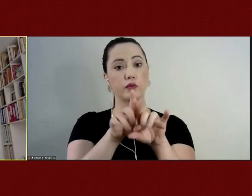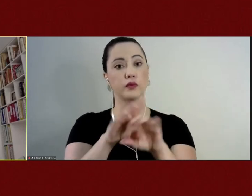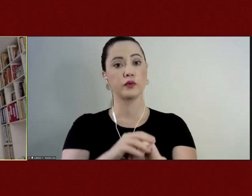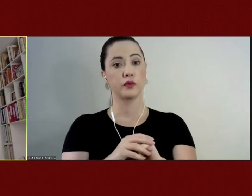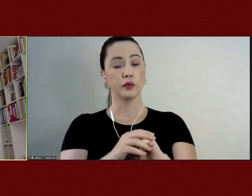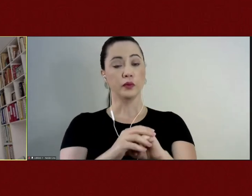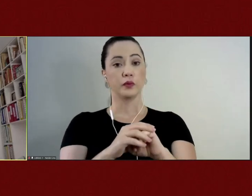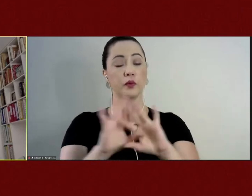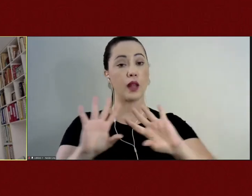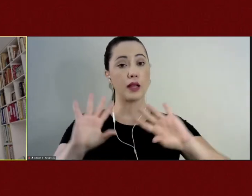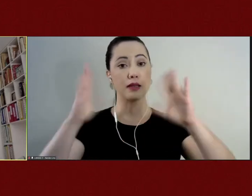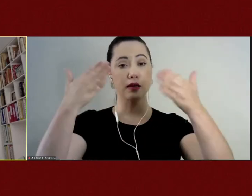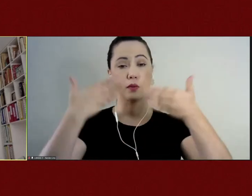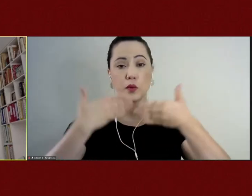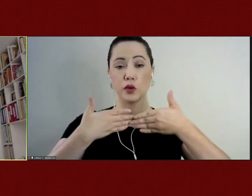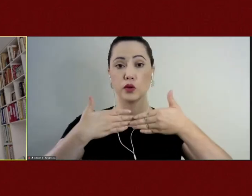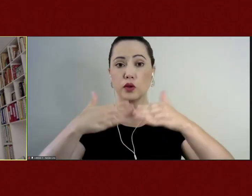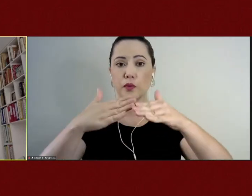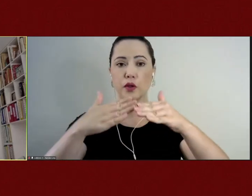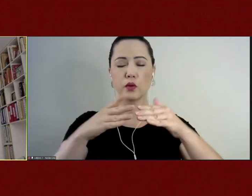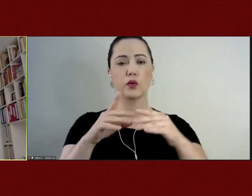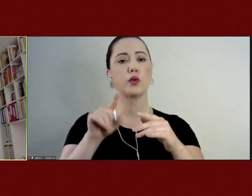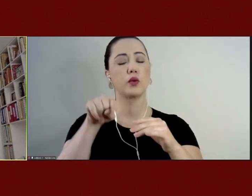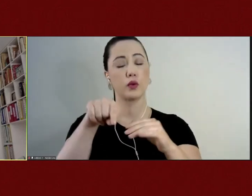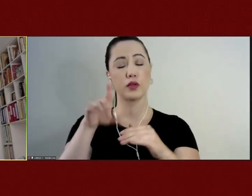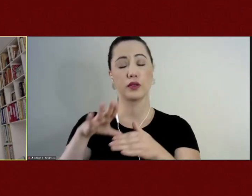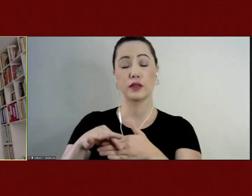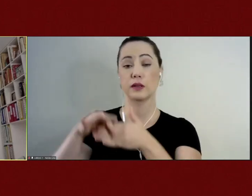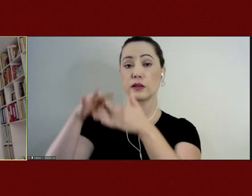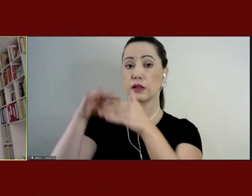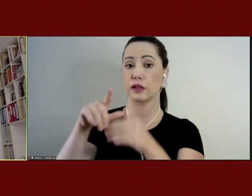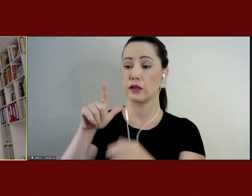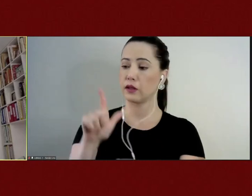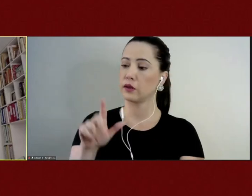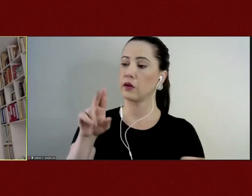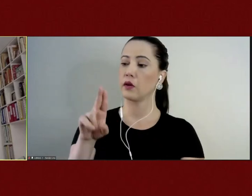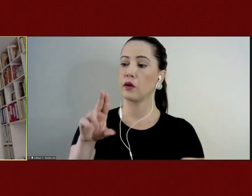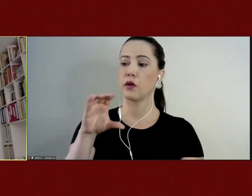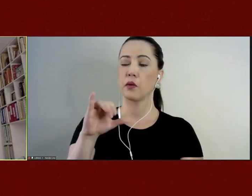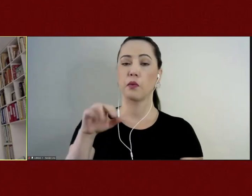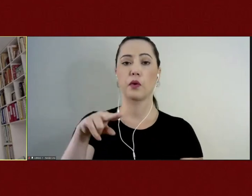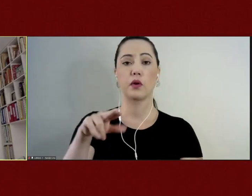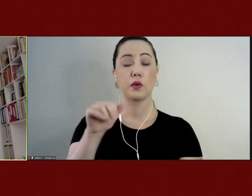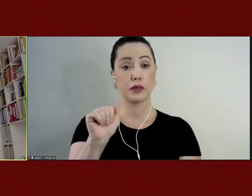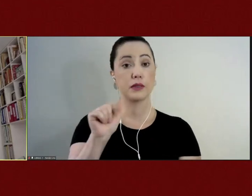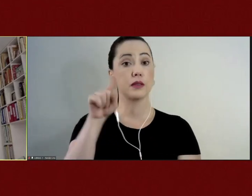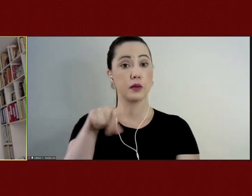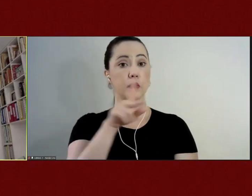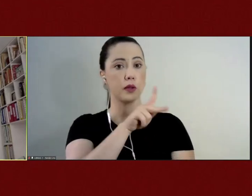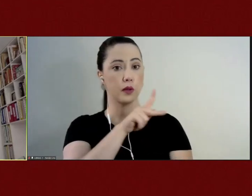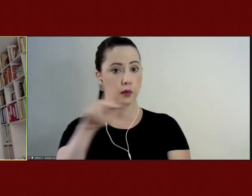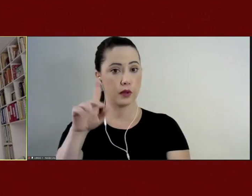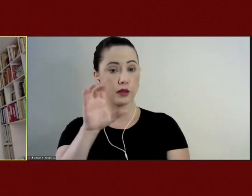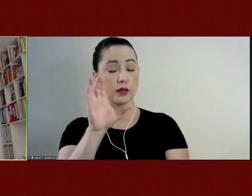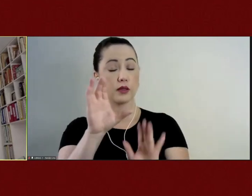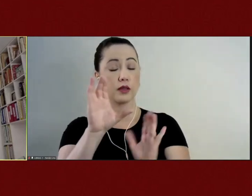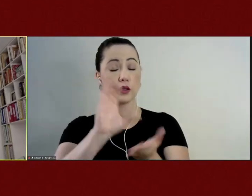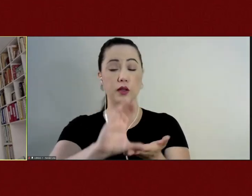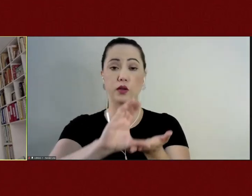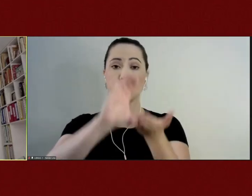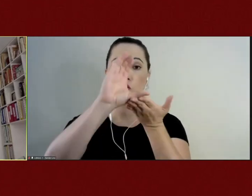A cerimônia de abertura ficará a cargo de Luciano Rezende, presidente do Conselho Curador da Fundação Astrogildo